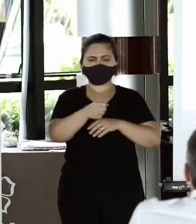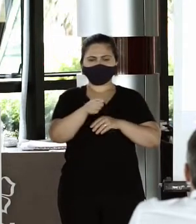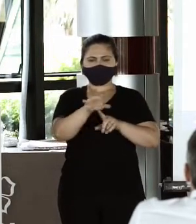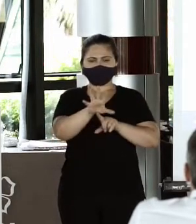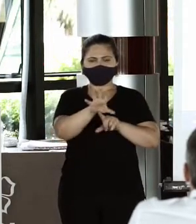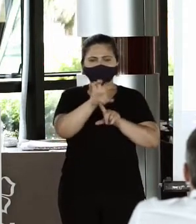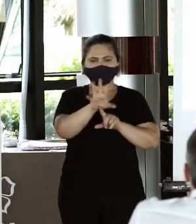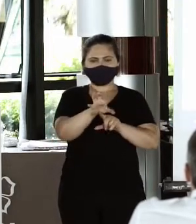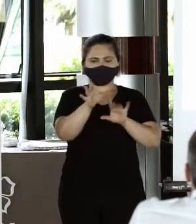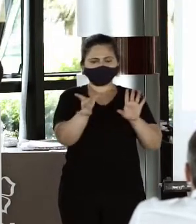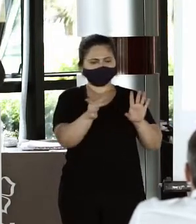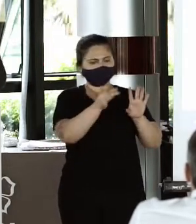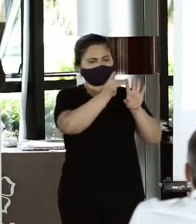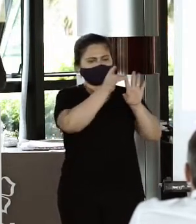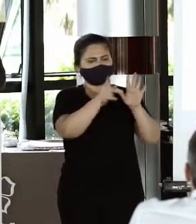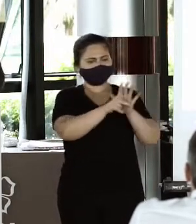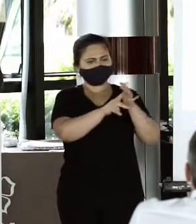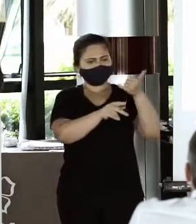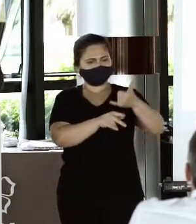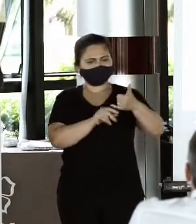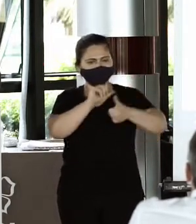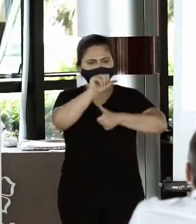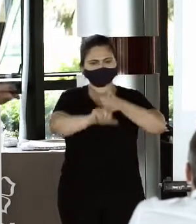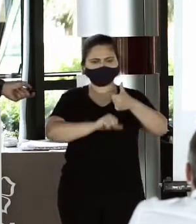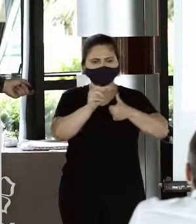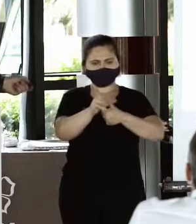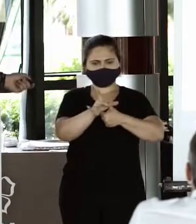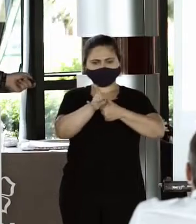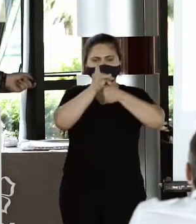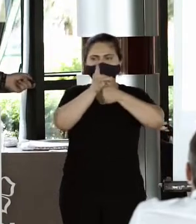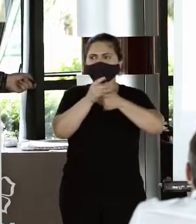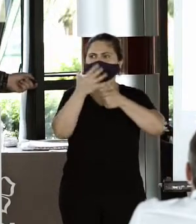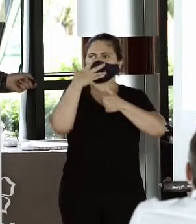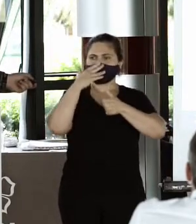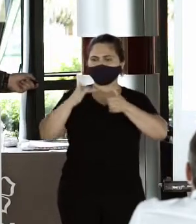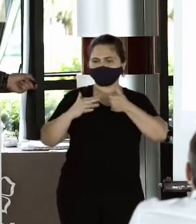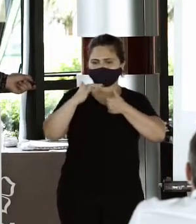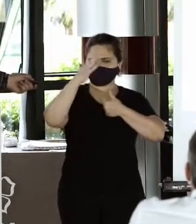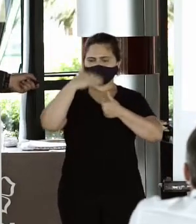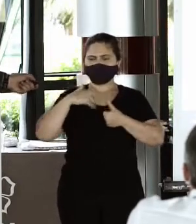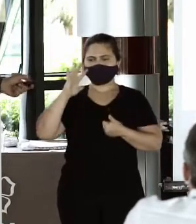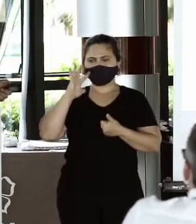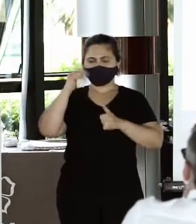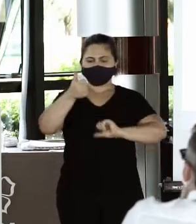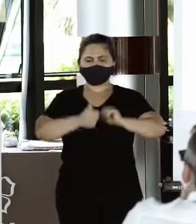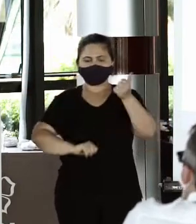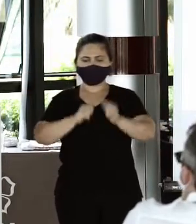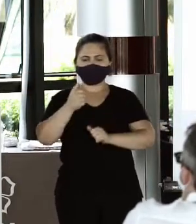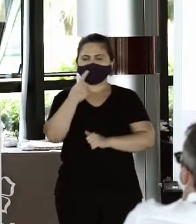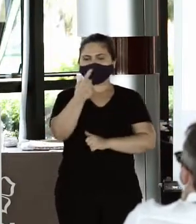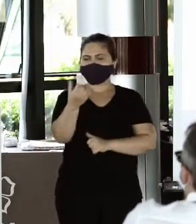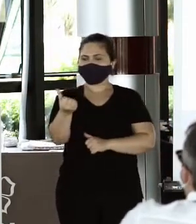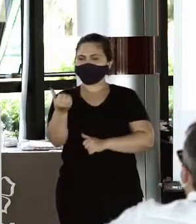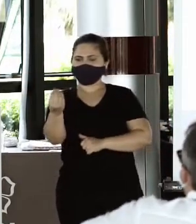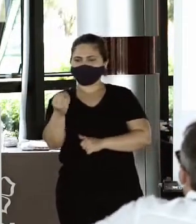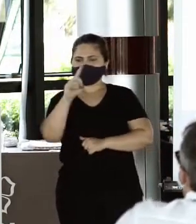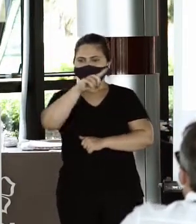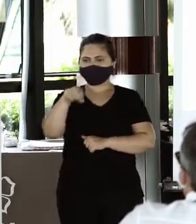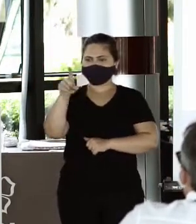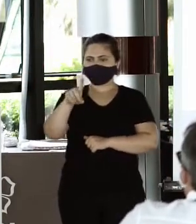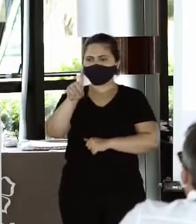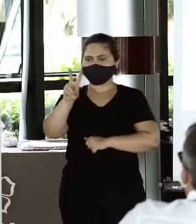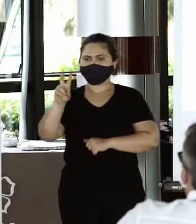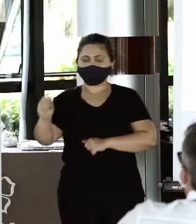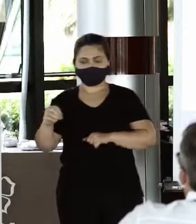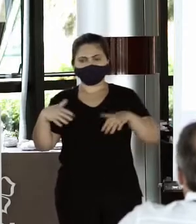sensor, liga no seu celular, o celular se torna uma câmera térmica. A resolução dela é de 160 por 120, ou seja,